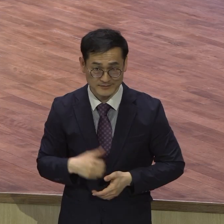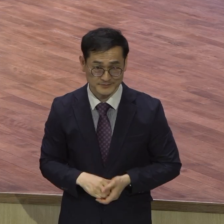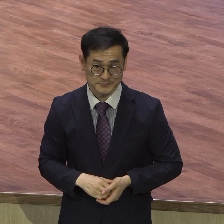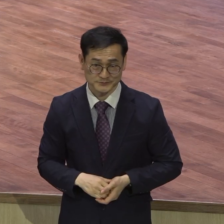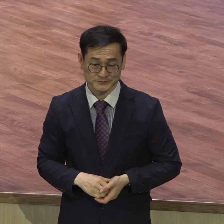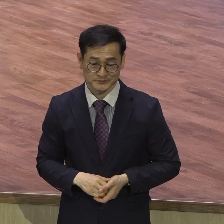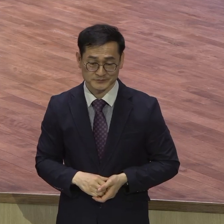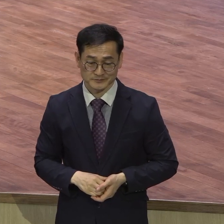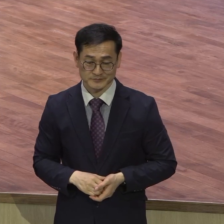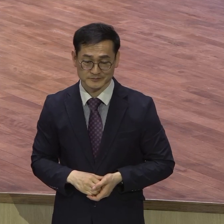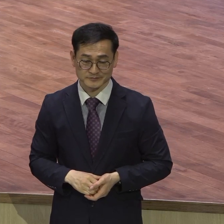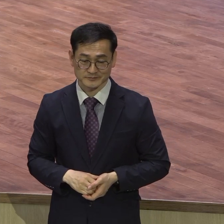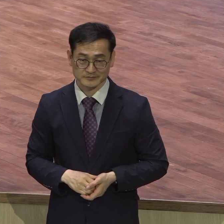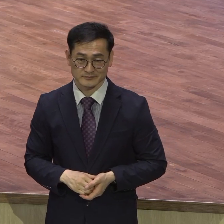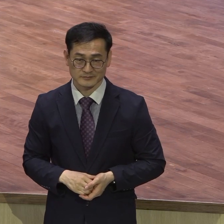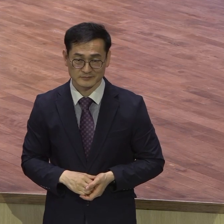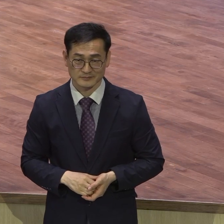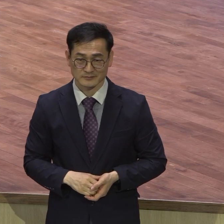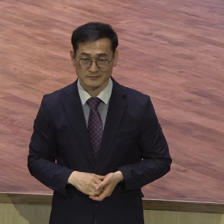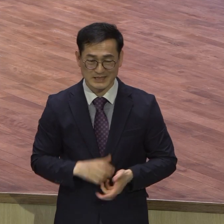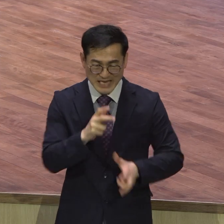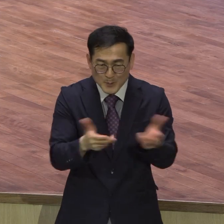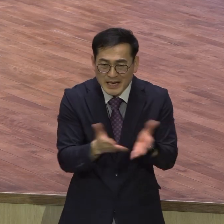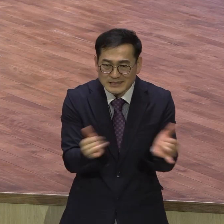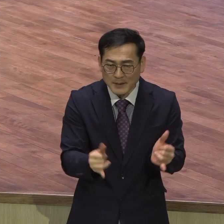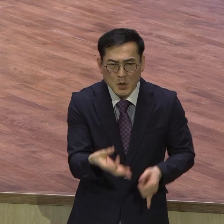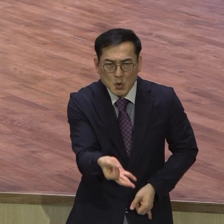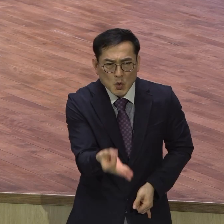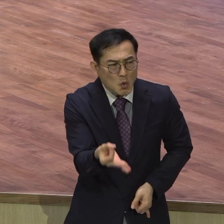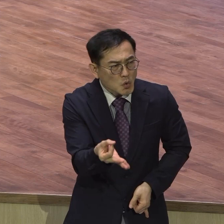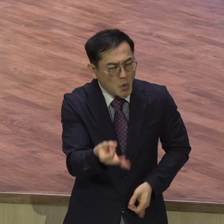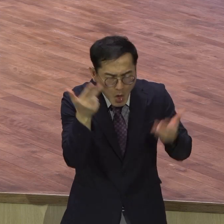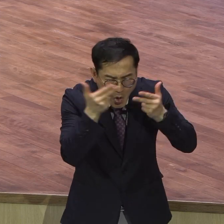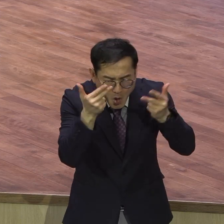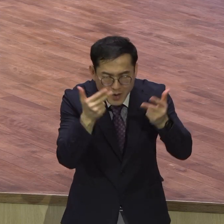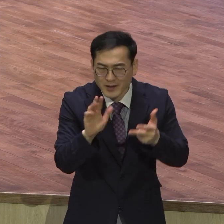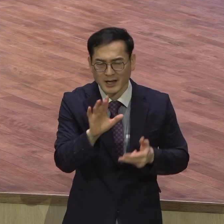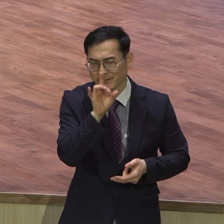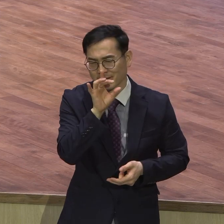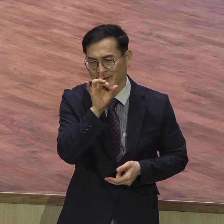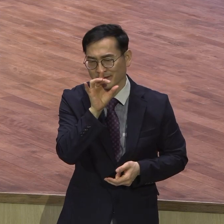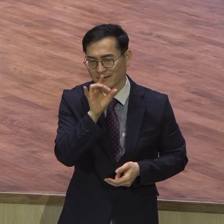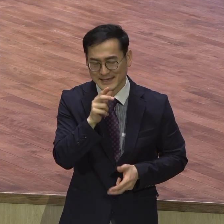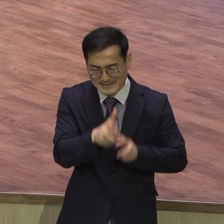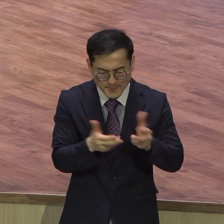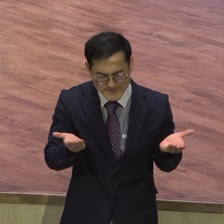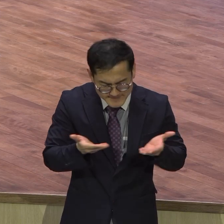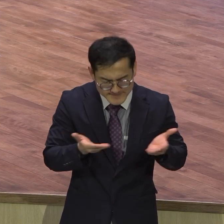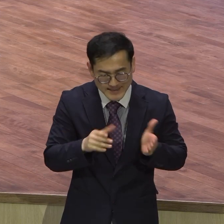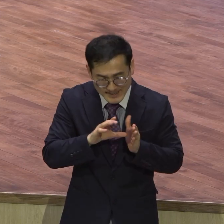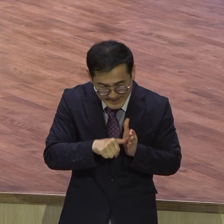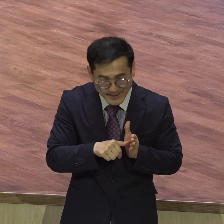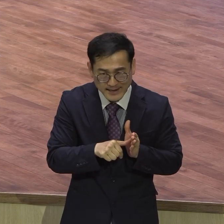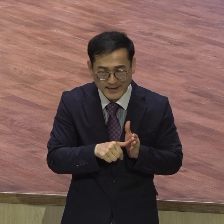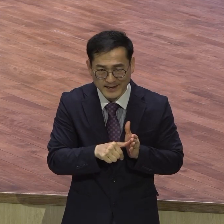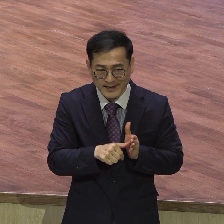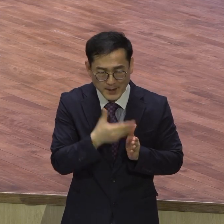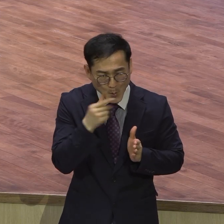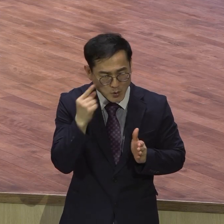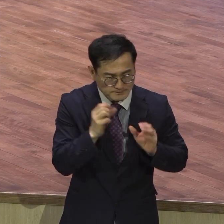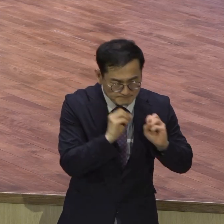사람은 아직 돈이 아니라 그걸 불신이 하나 하는 거죠. 사업을 하면서 어떻게 하든지 직간접적으로